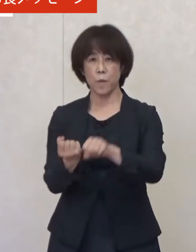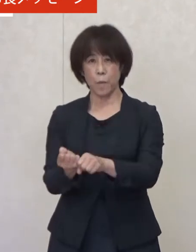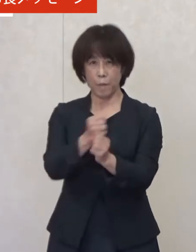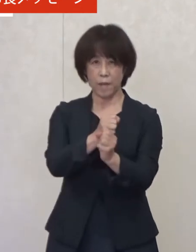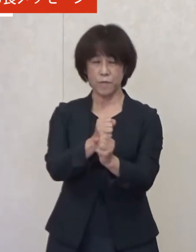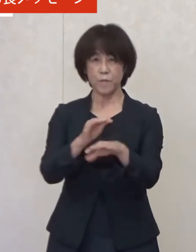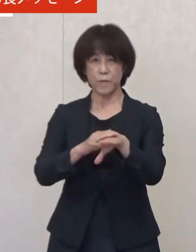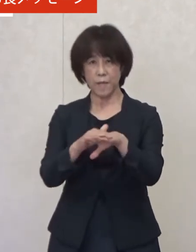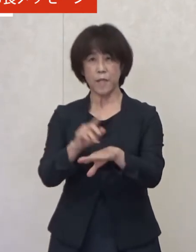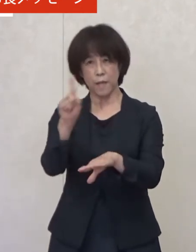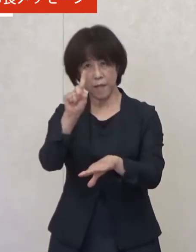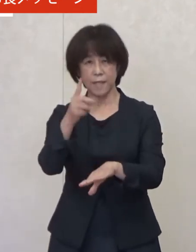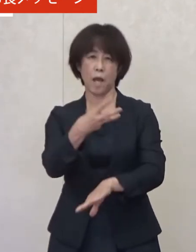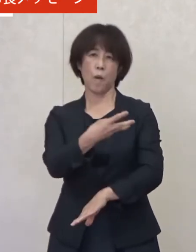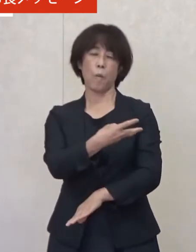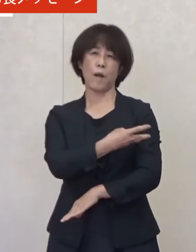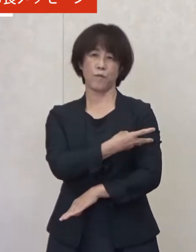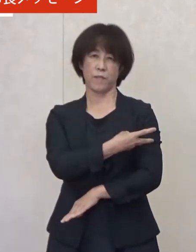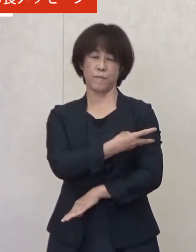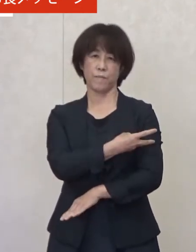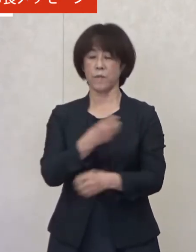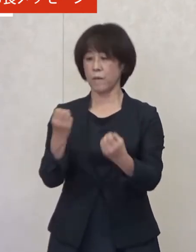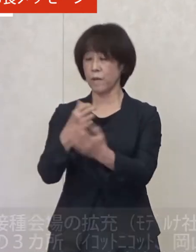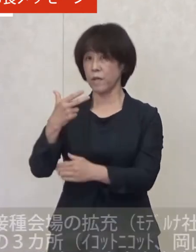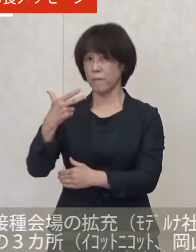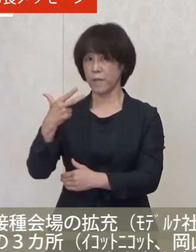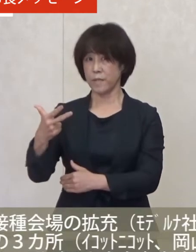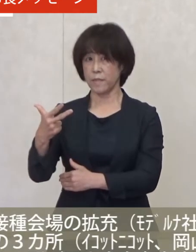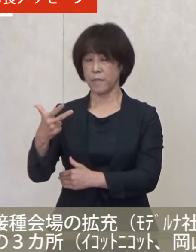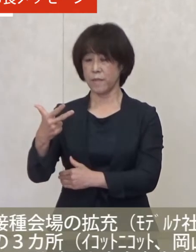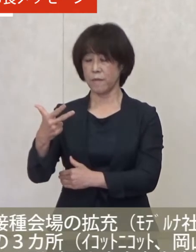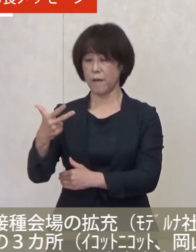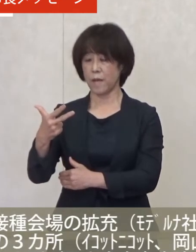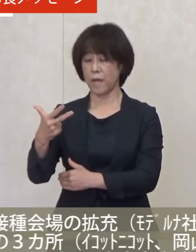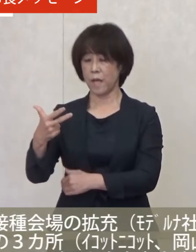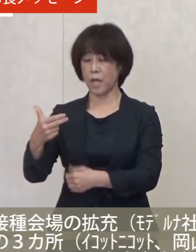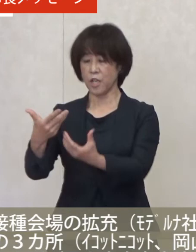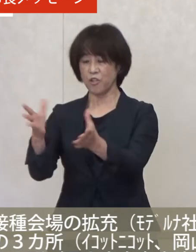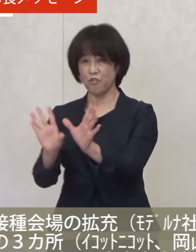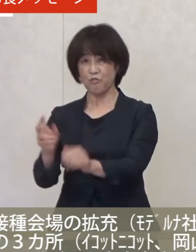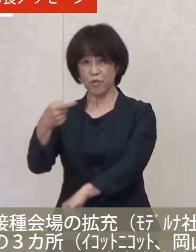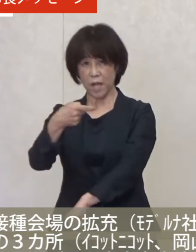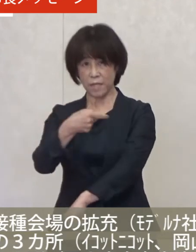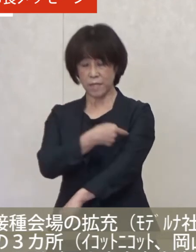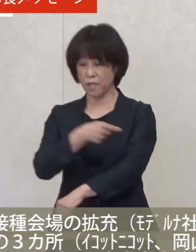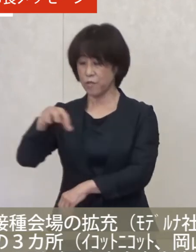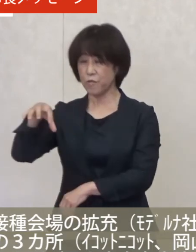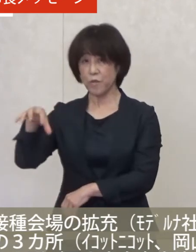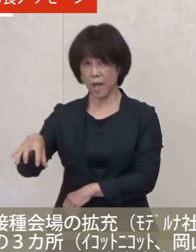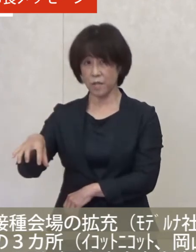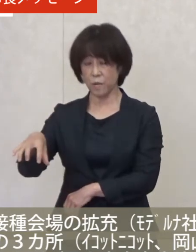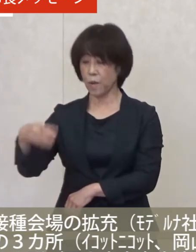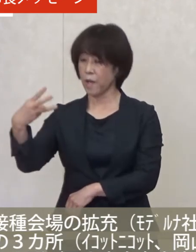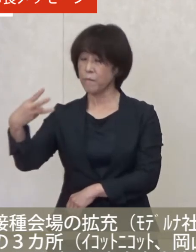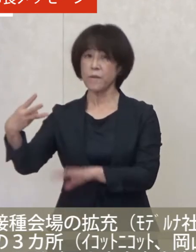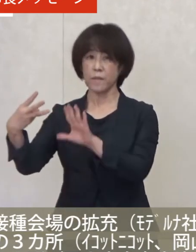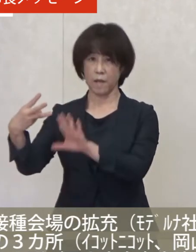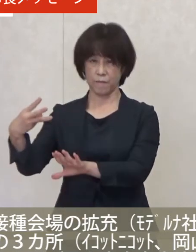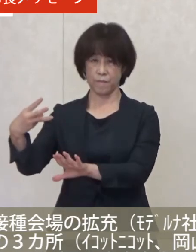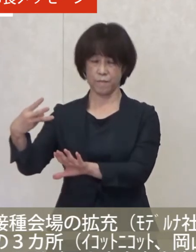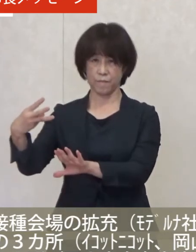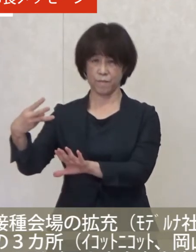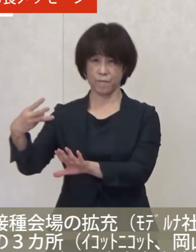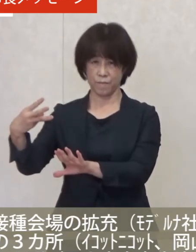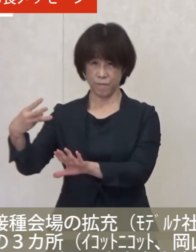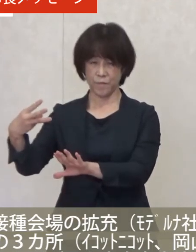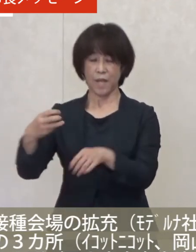ワクチン接種です。岡山市では現在3カ所に開設している集団接種会場について